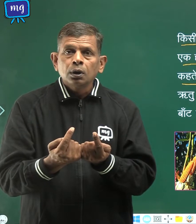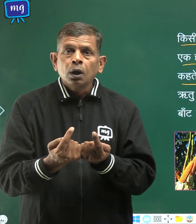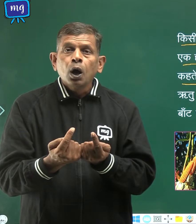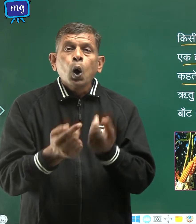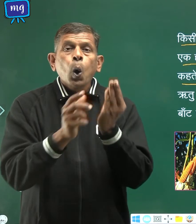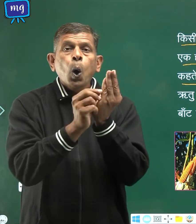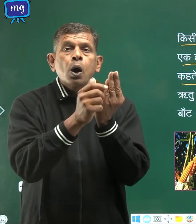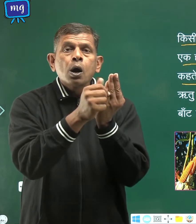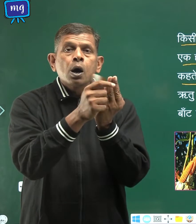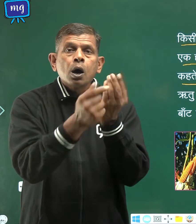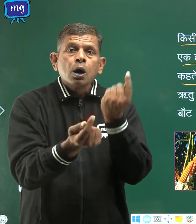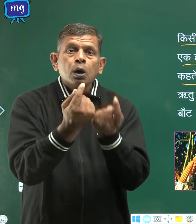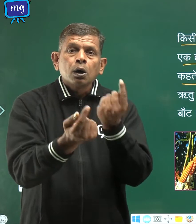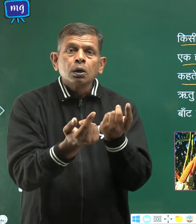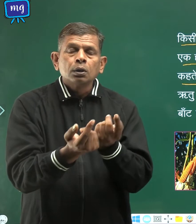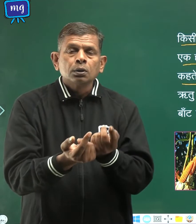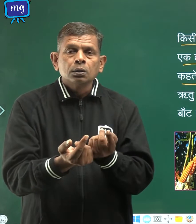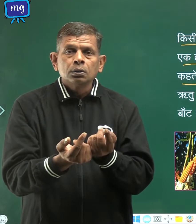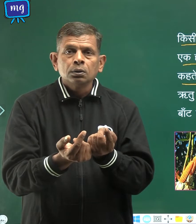मक्का की उगाई गई है।